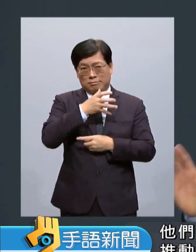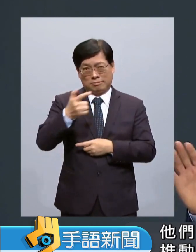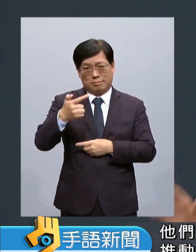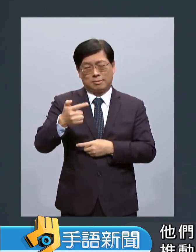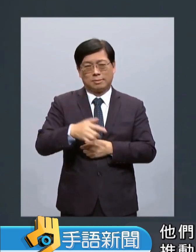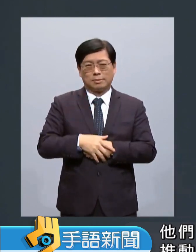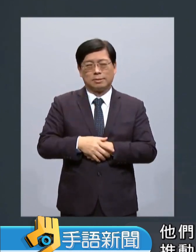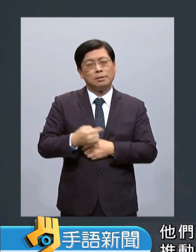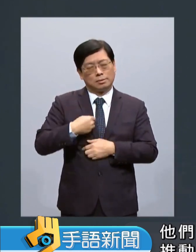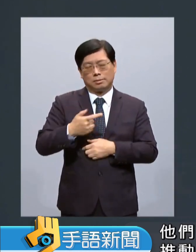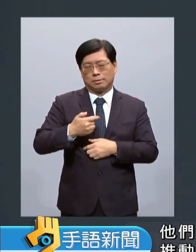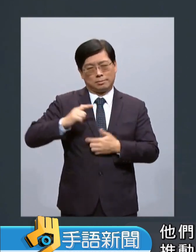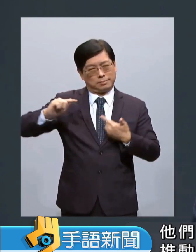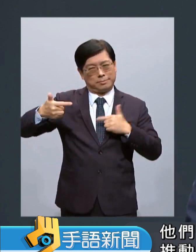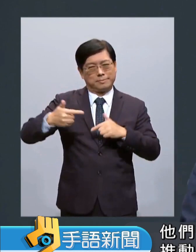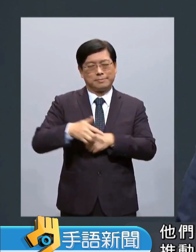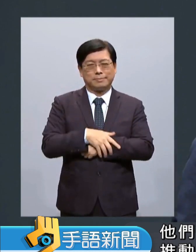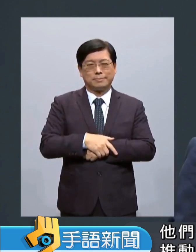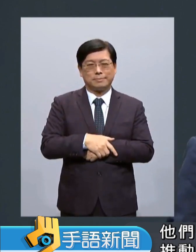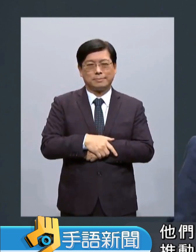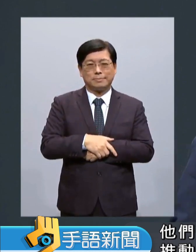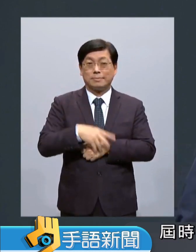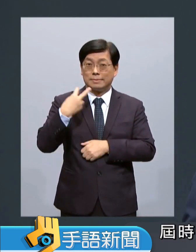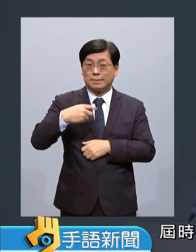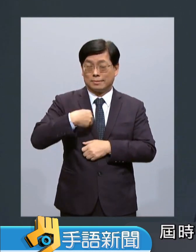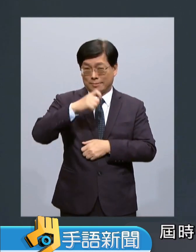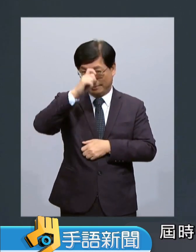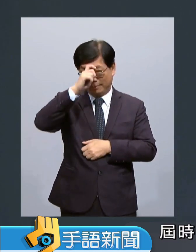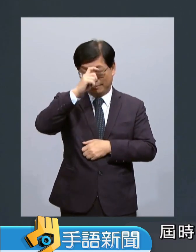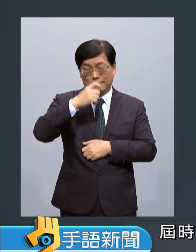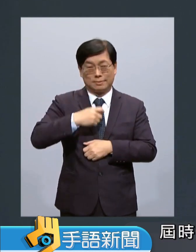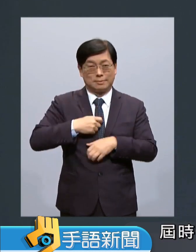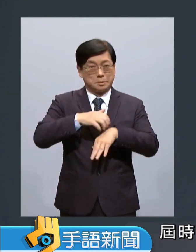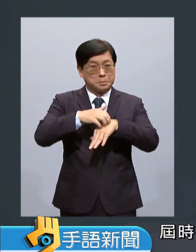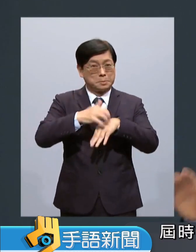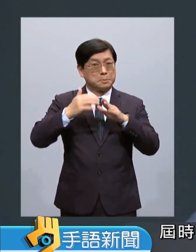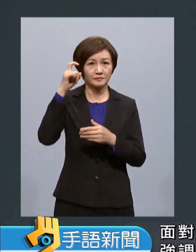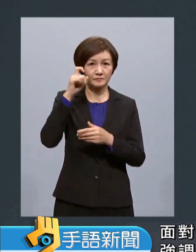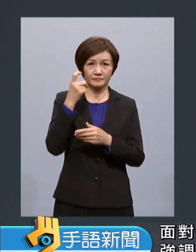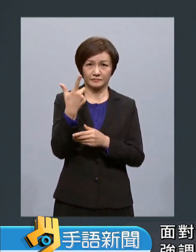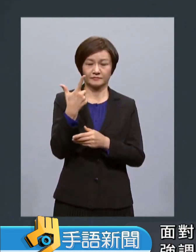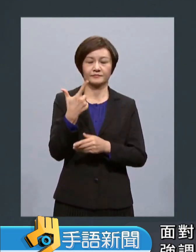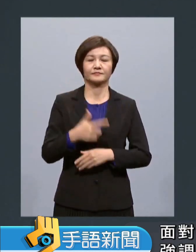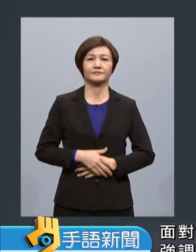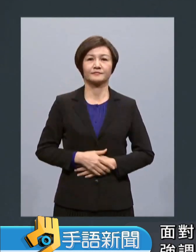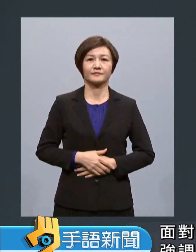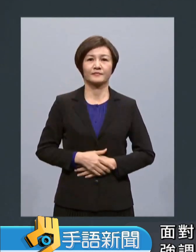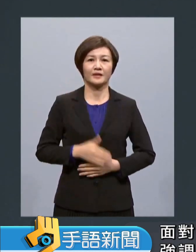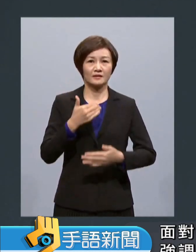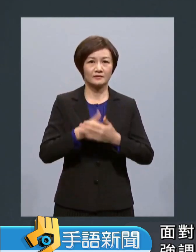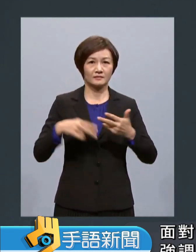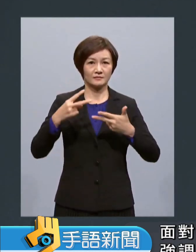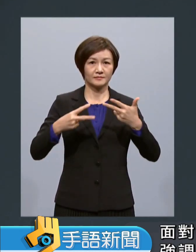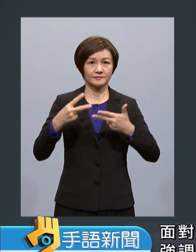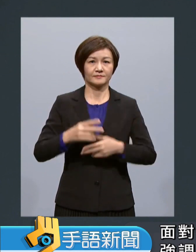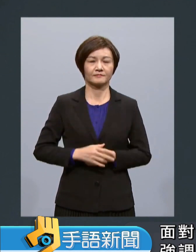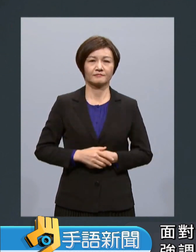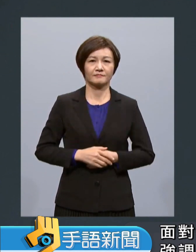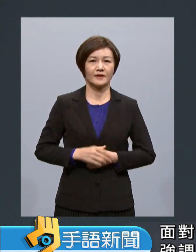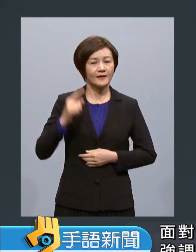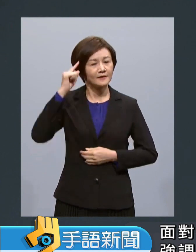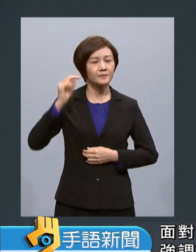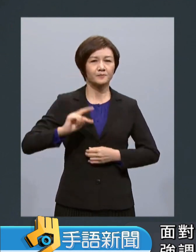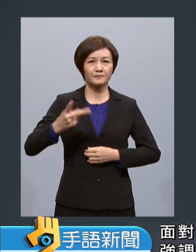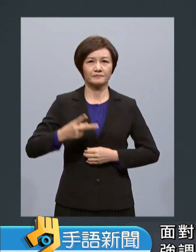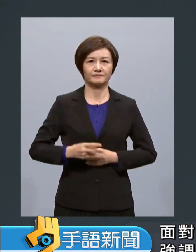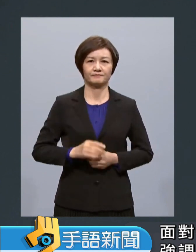立法推动服贸与两岸一家亲，届时如何保护台湾？面对质疑，民众党柯文哲正面回击，强调自己